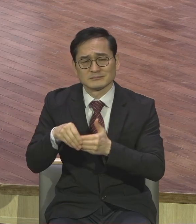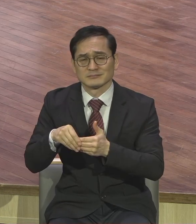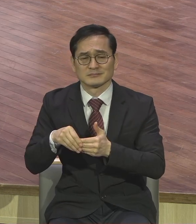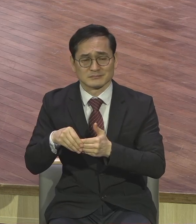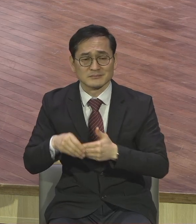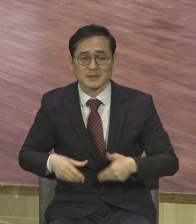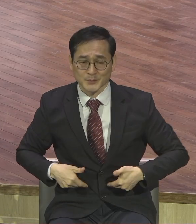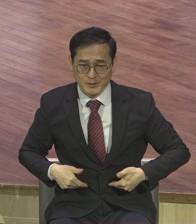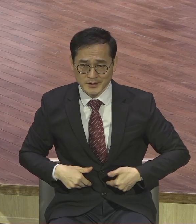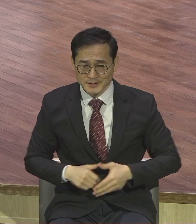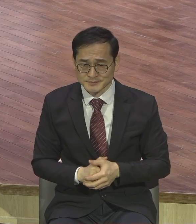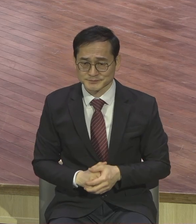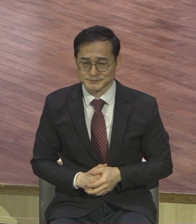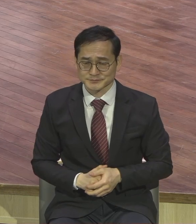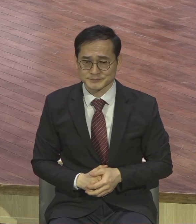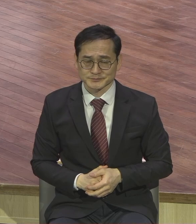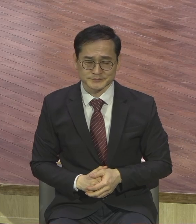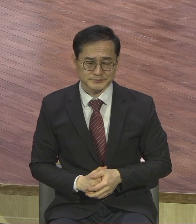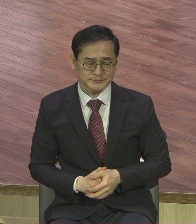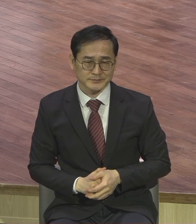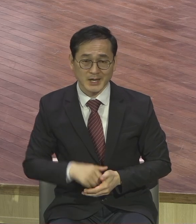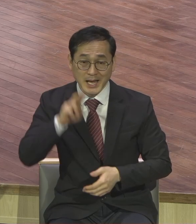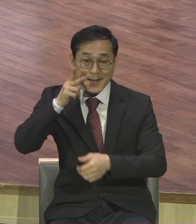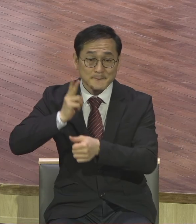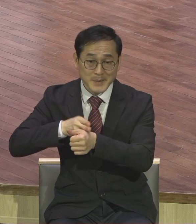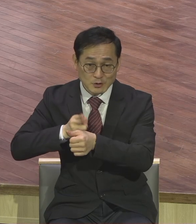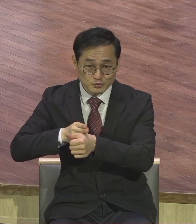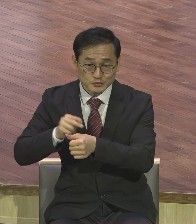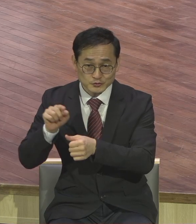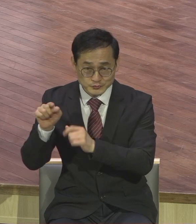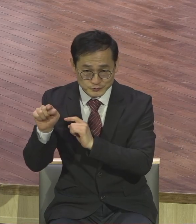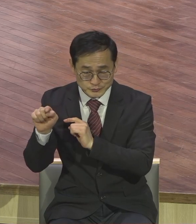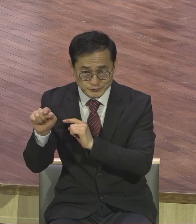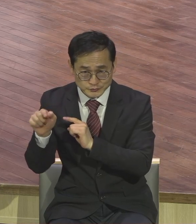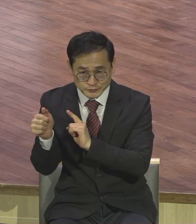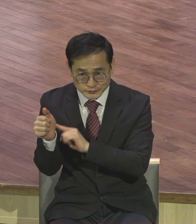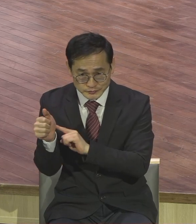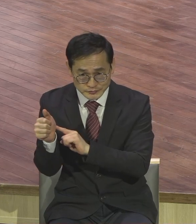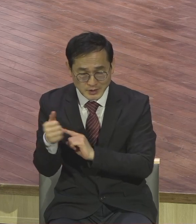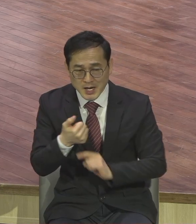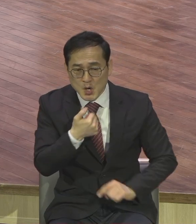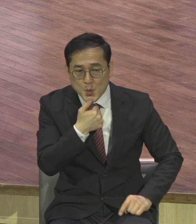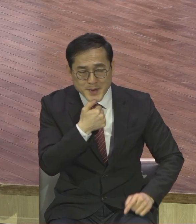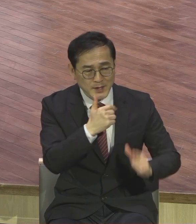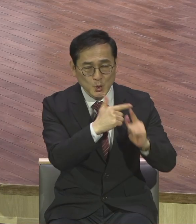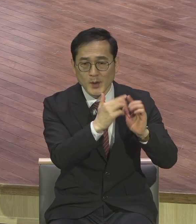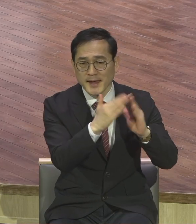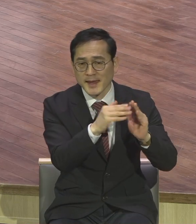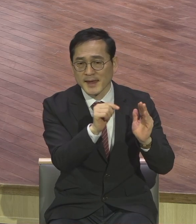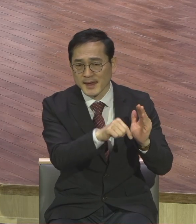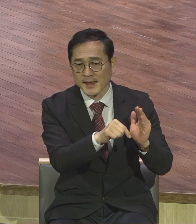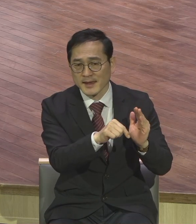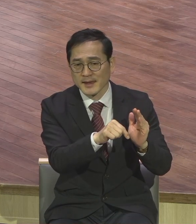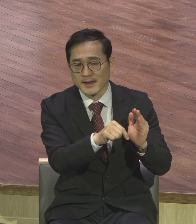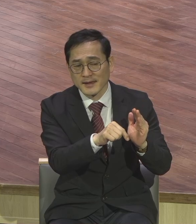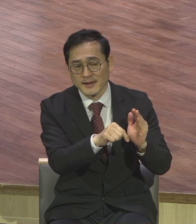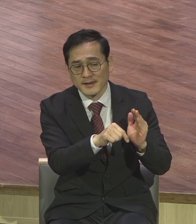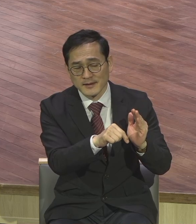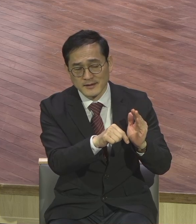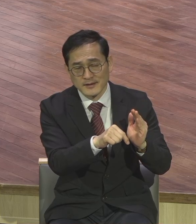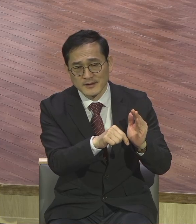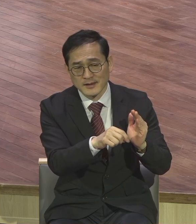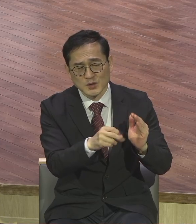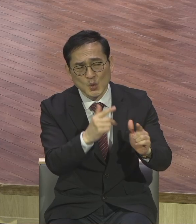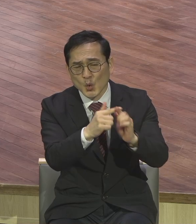살펴보고 있는데 사도 바울이 이 로마서를 비롯해서 각 교회 또 신앙 공동체를 향해서